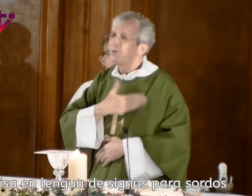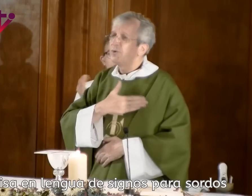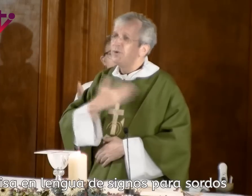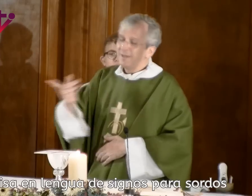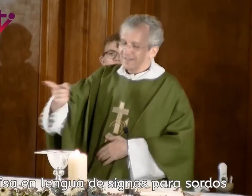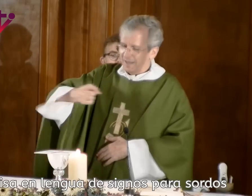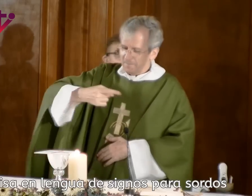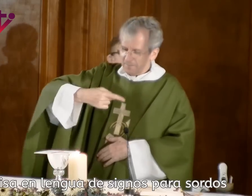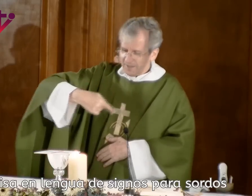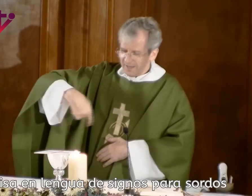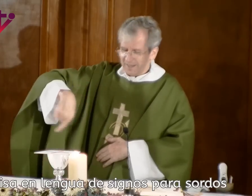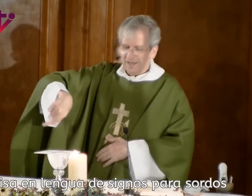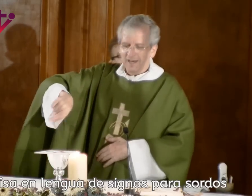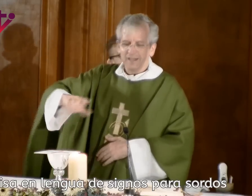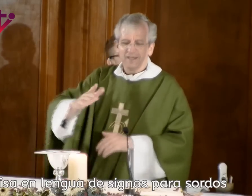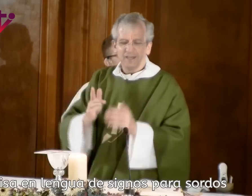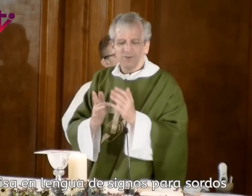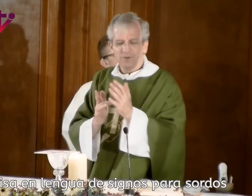mundo, ten piedad de